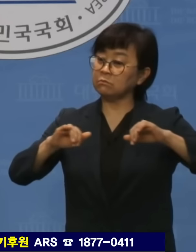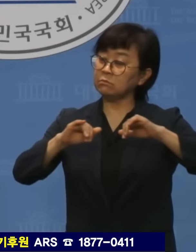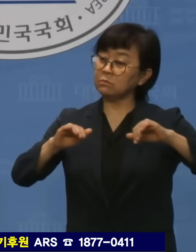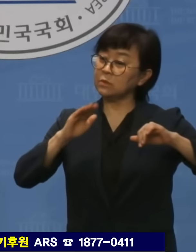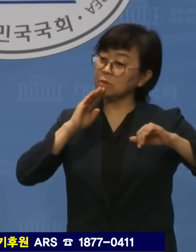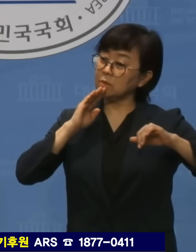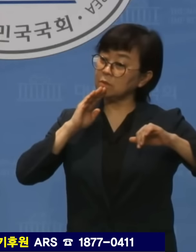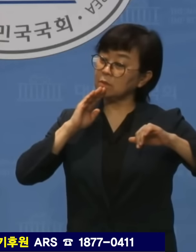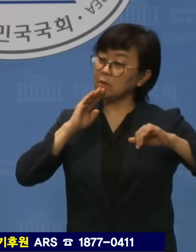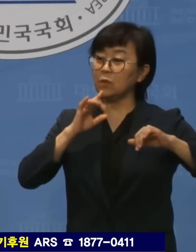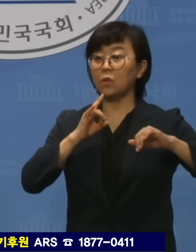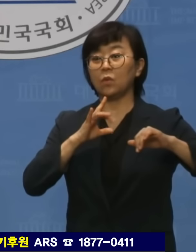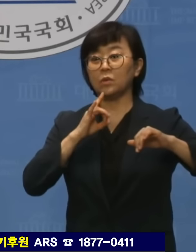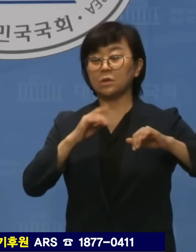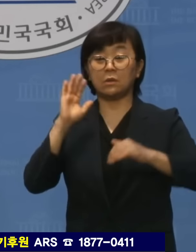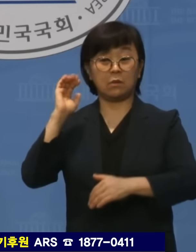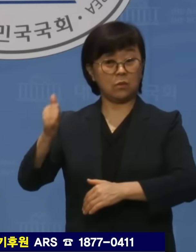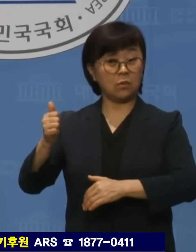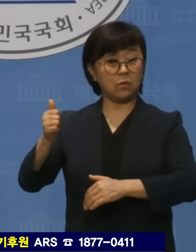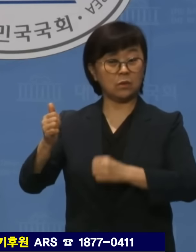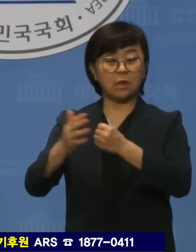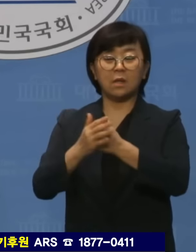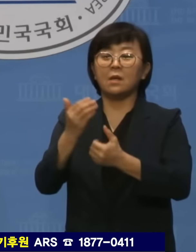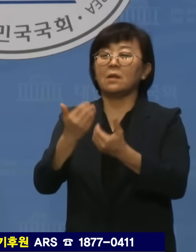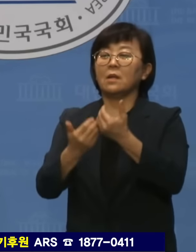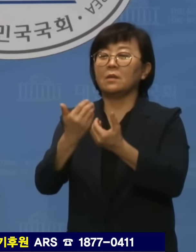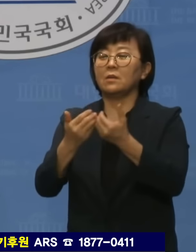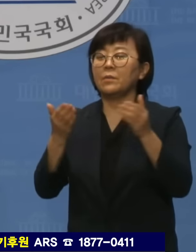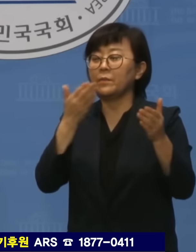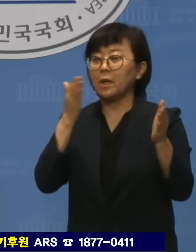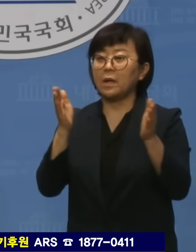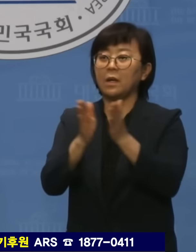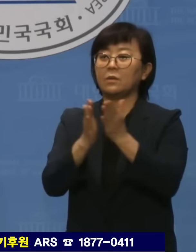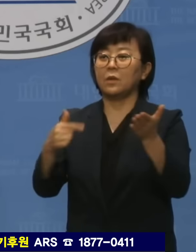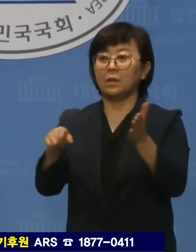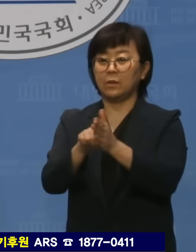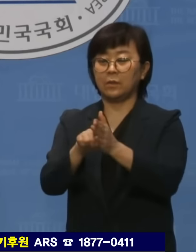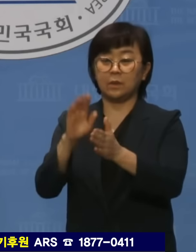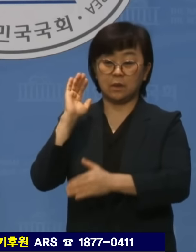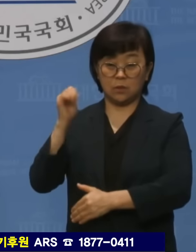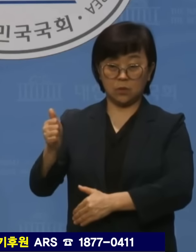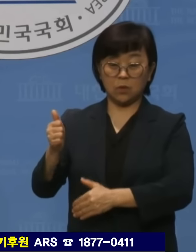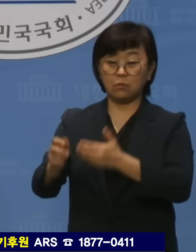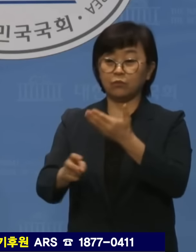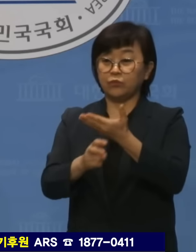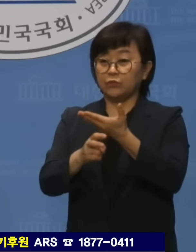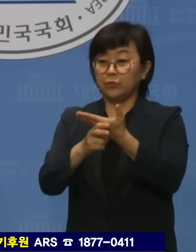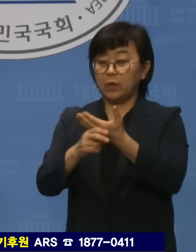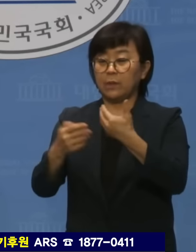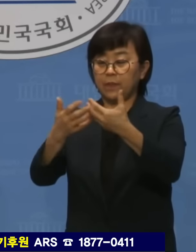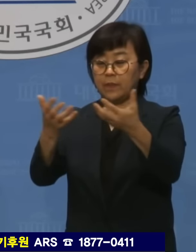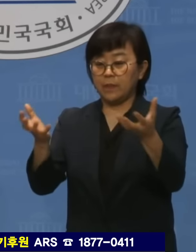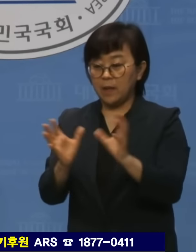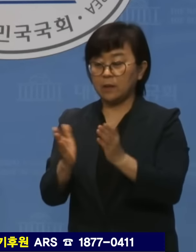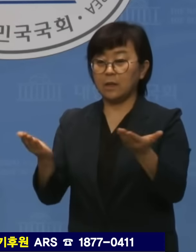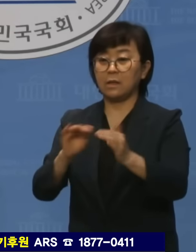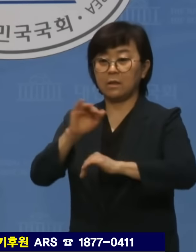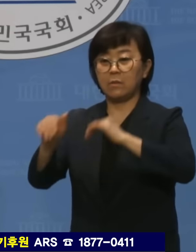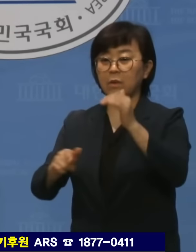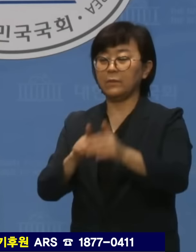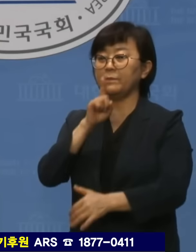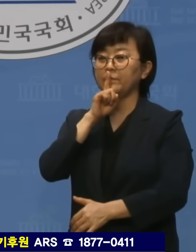맞냐며 오지 통과의 만 강하고 불법적인 당무 개입에 대해